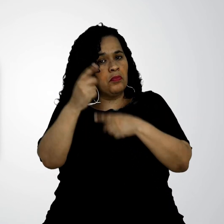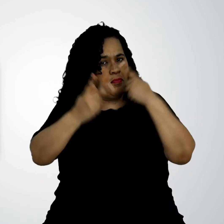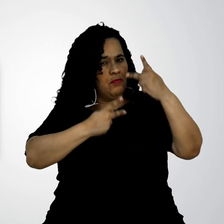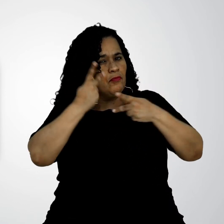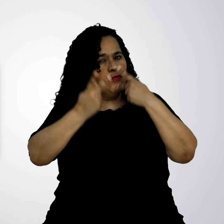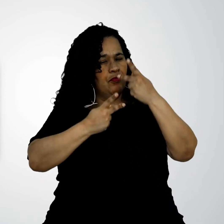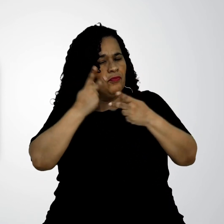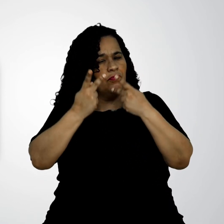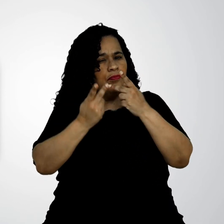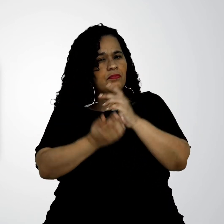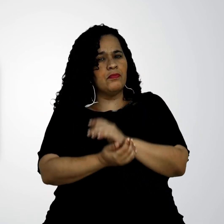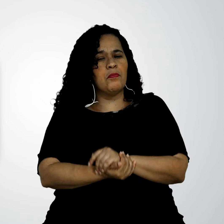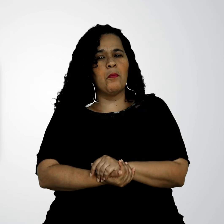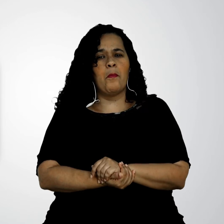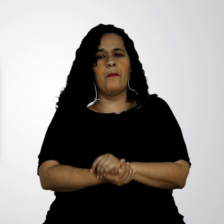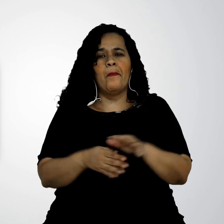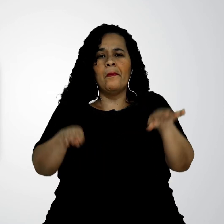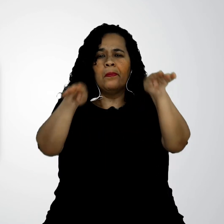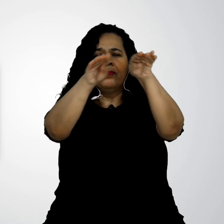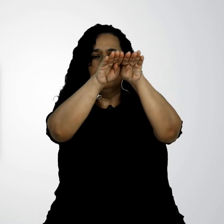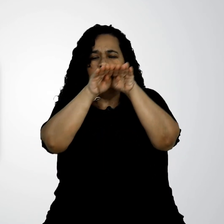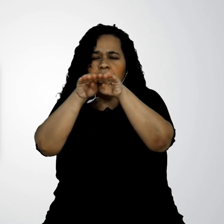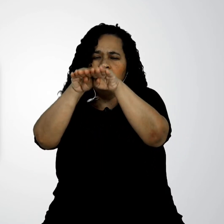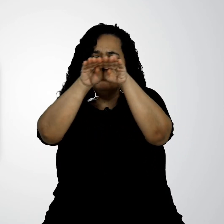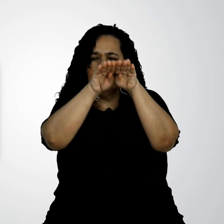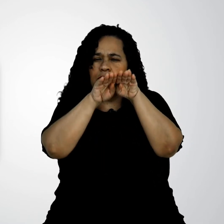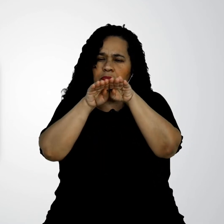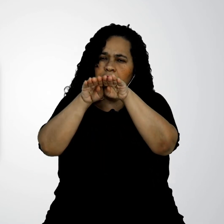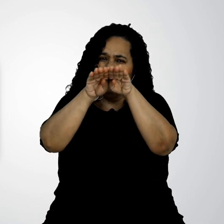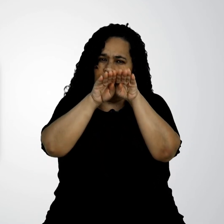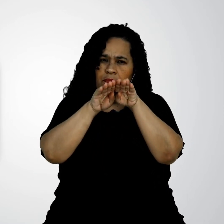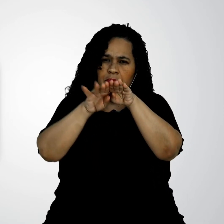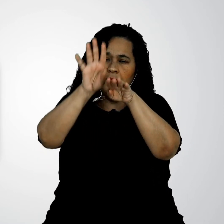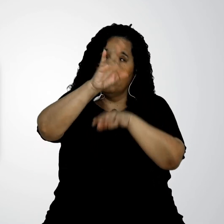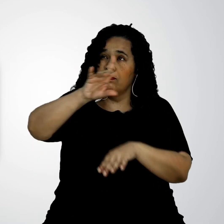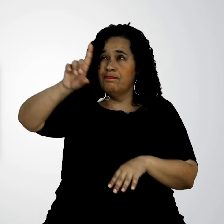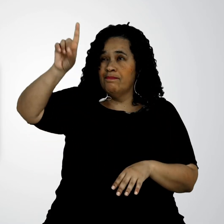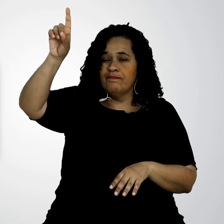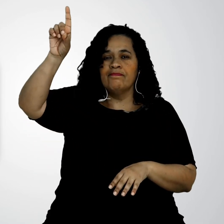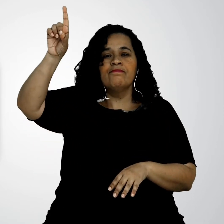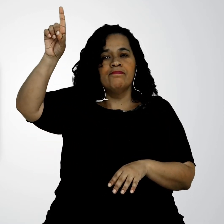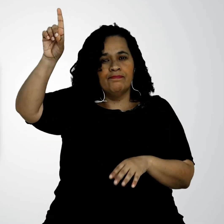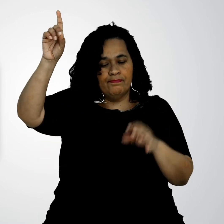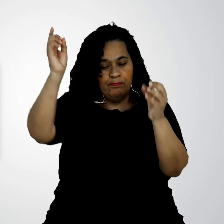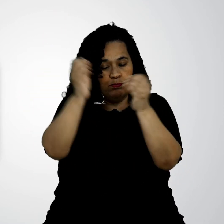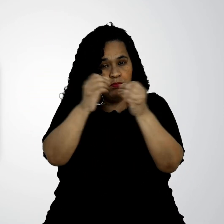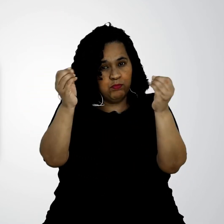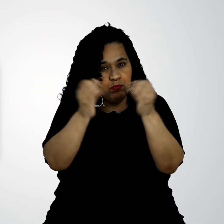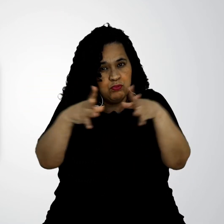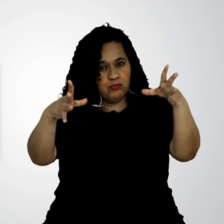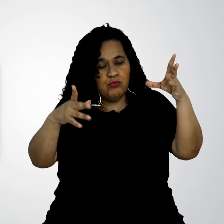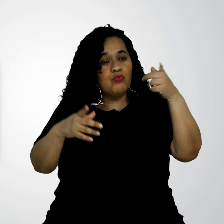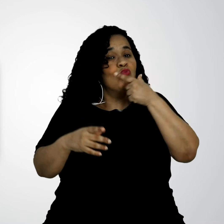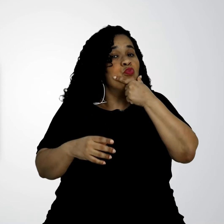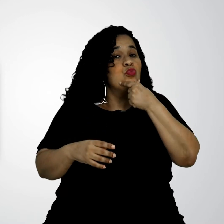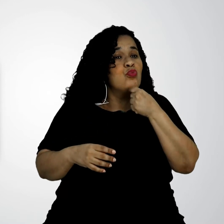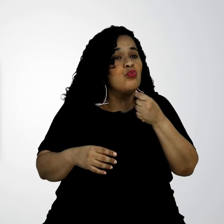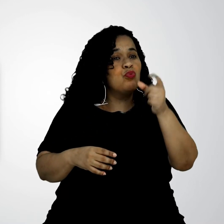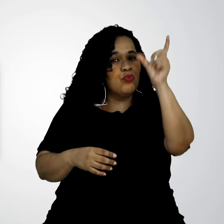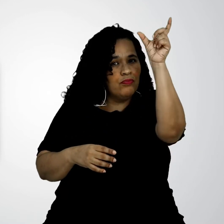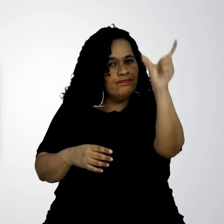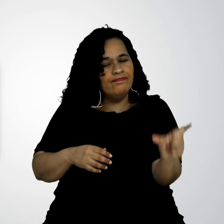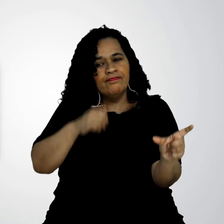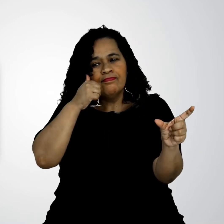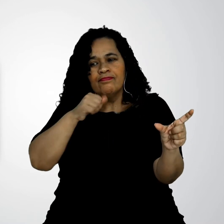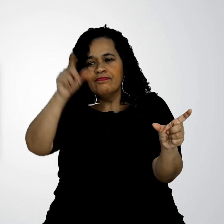então a primeira, o padrão idealizado por Deus é que homens desejem mulheres e que mulheres desejem homens. Isso foi